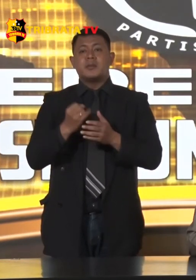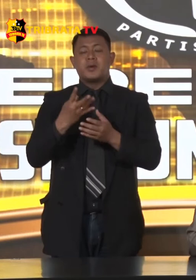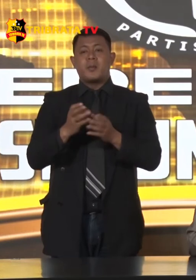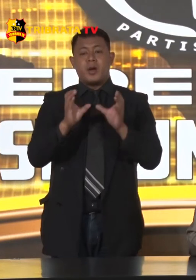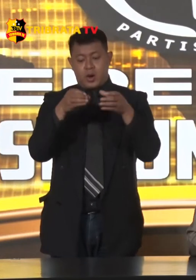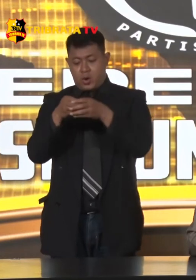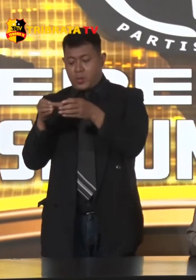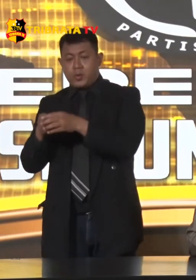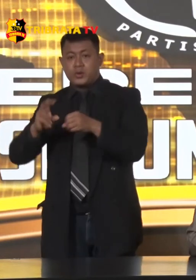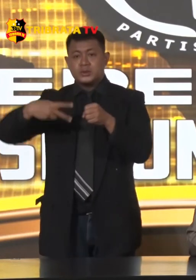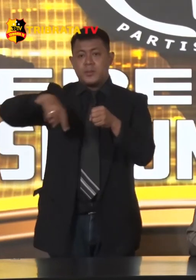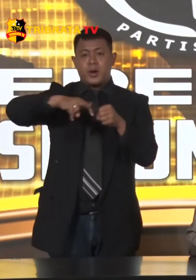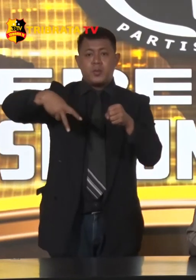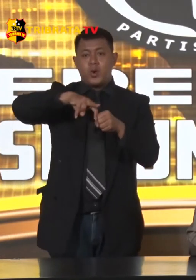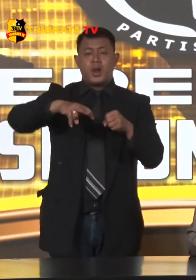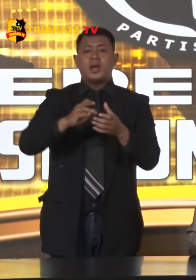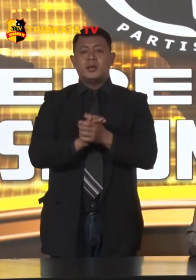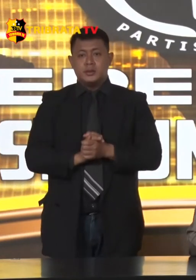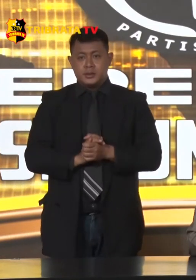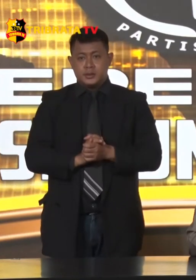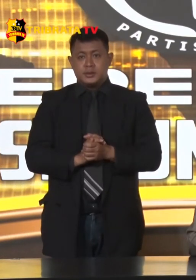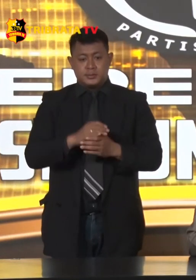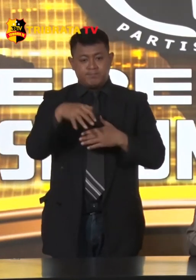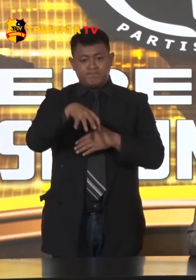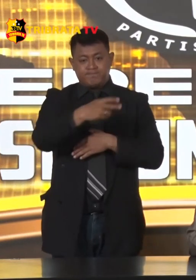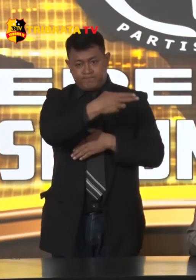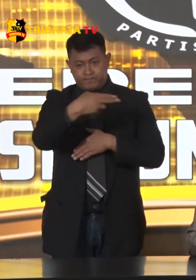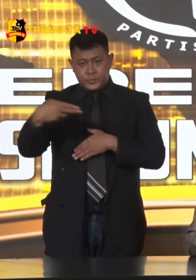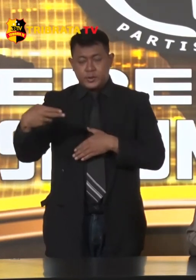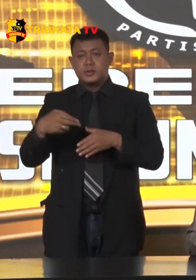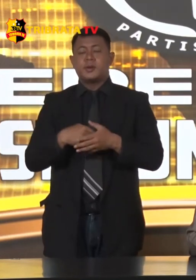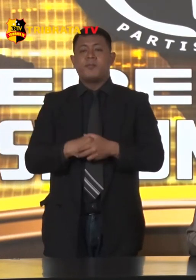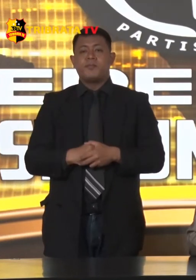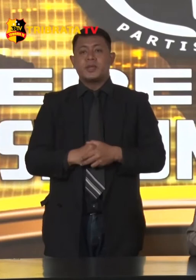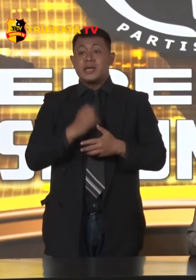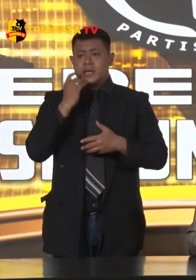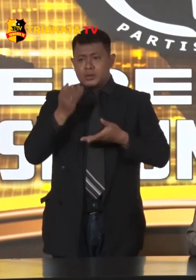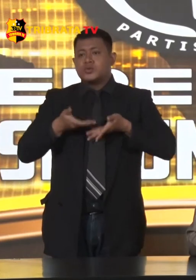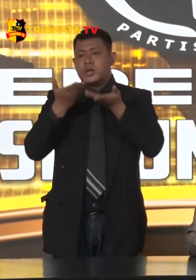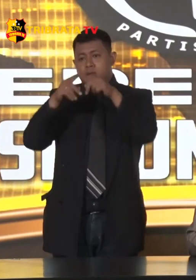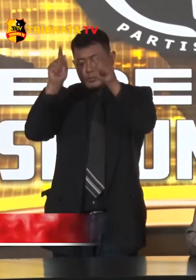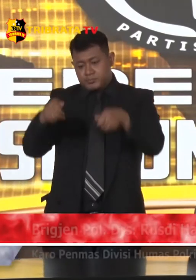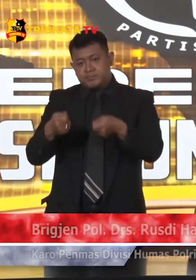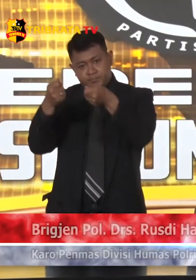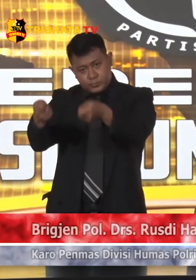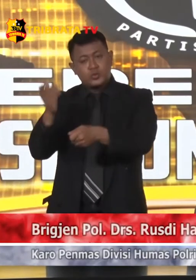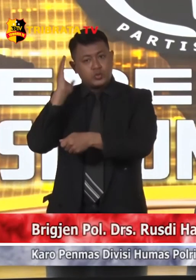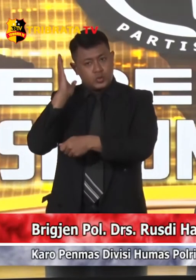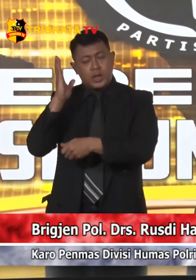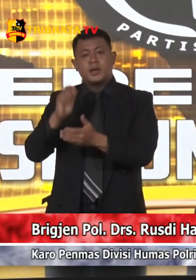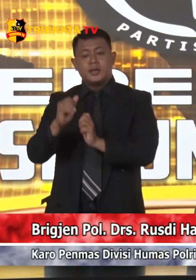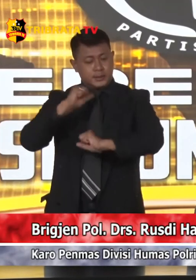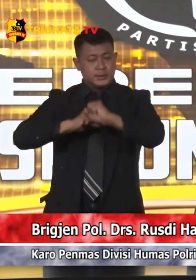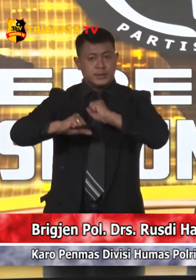klub sepak bola yang ada di tanah air. Izin telah dikeluarkan.